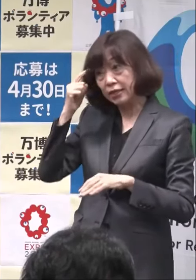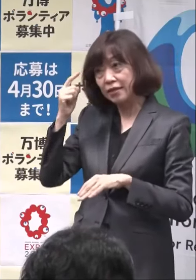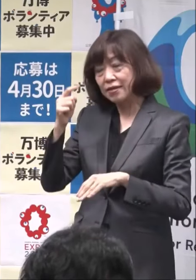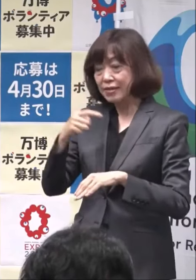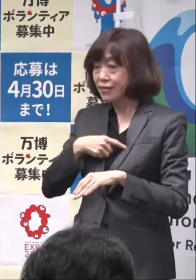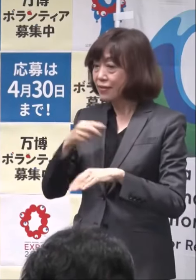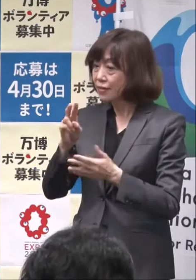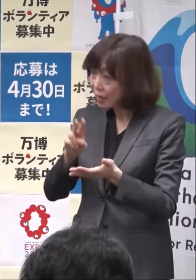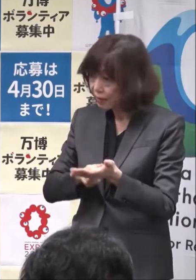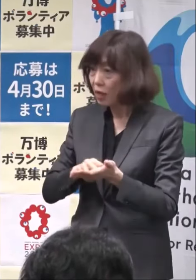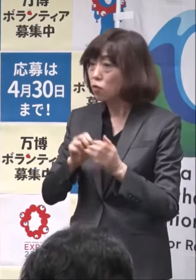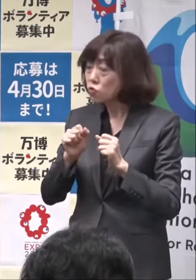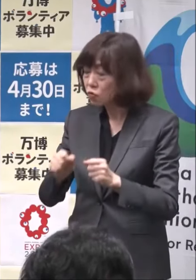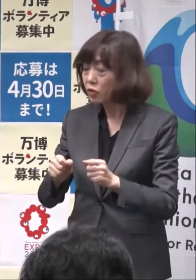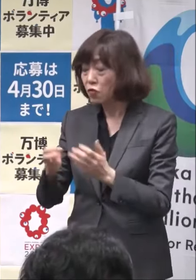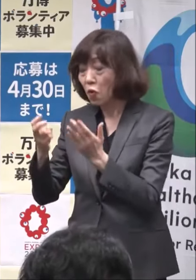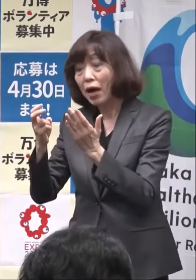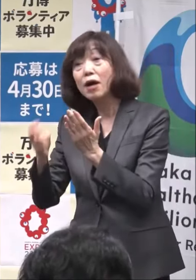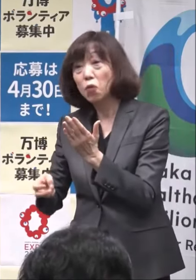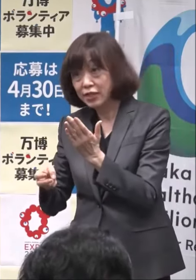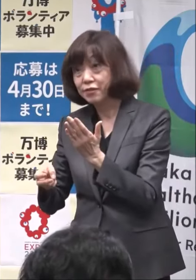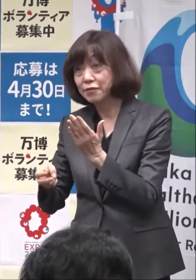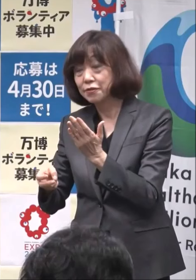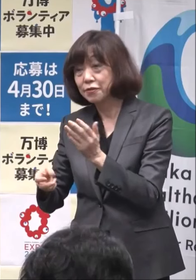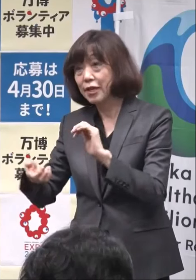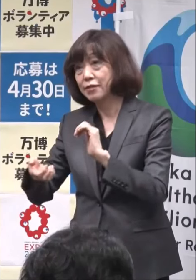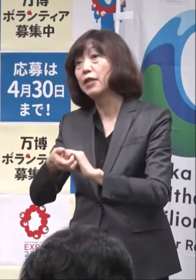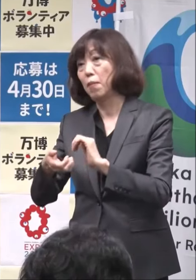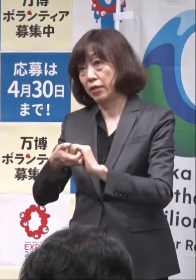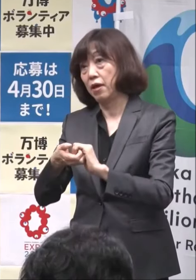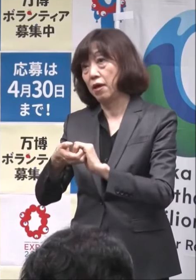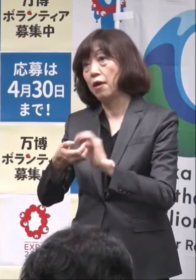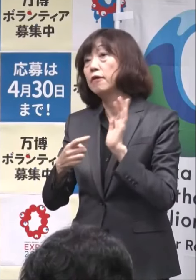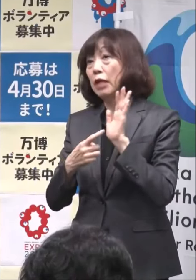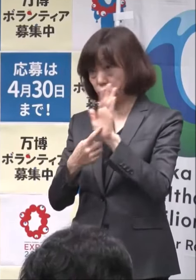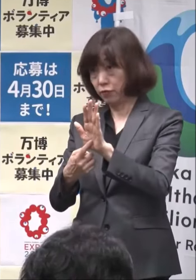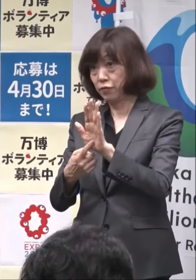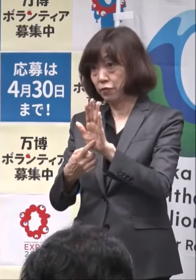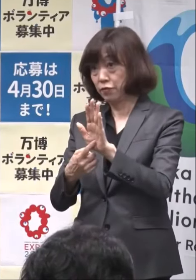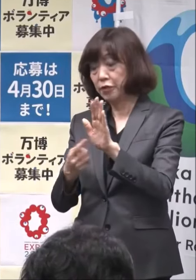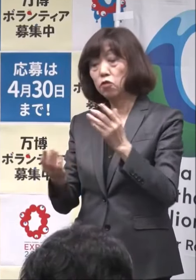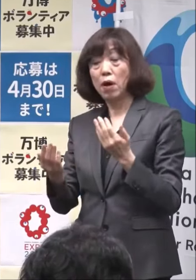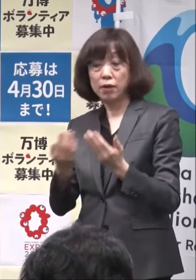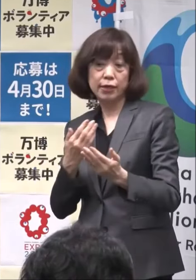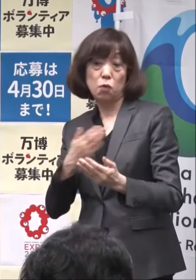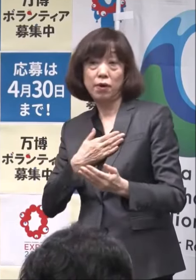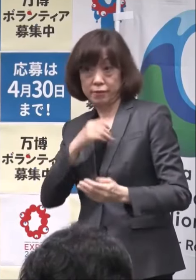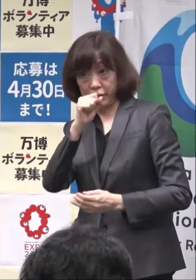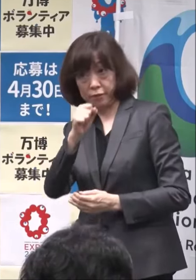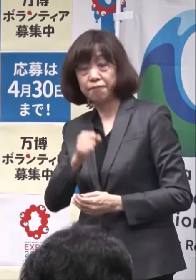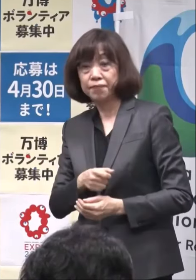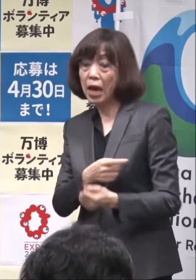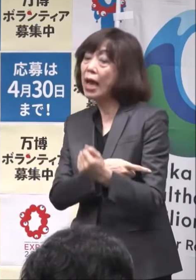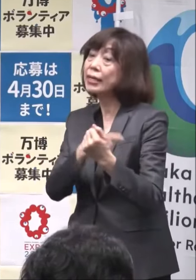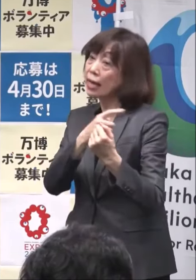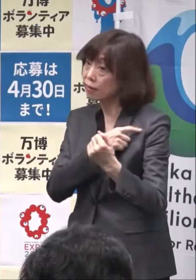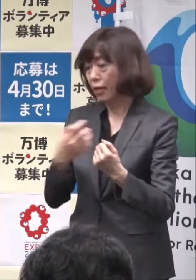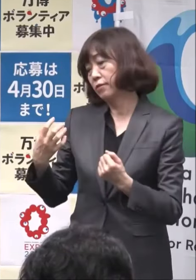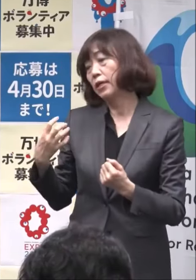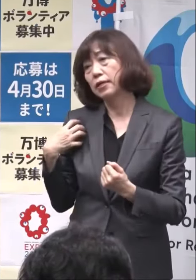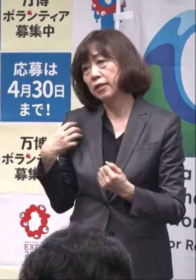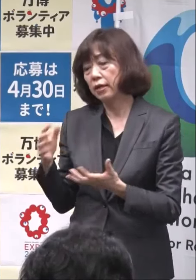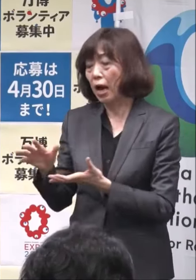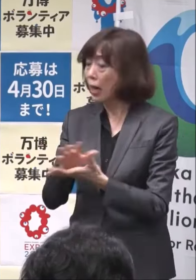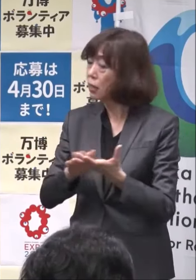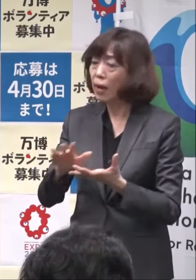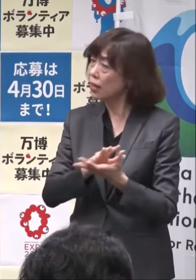そこをあらかじめ法律で定めるのは、別に僕は悪いことではないんではないかと。だから権限と責任が不明確になるのが一番良